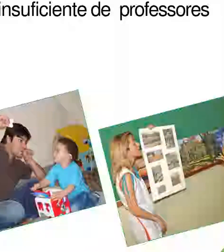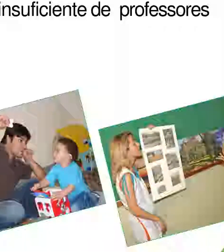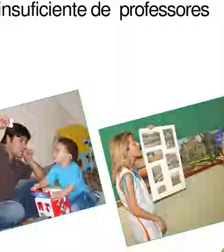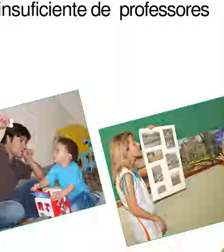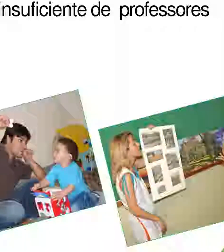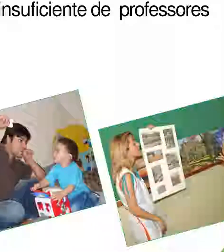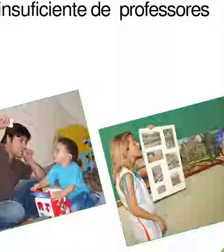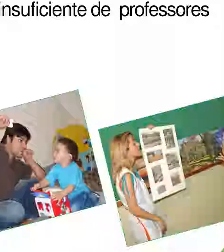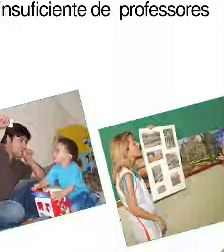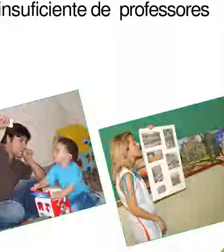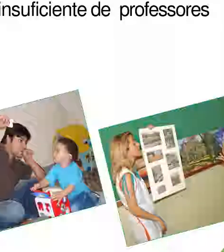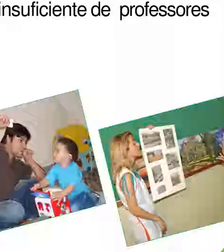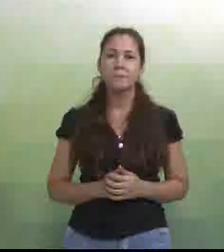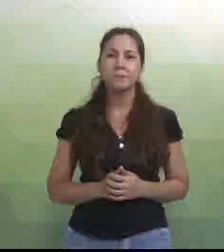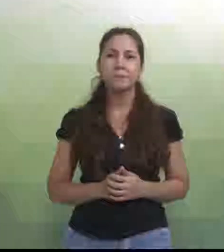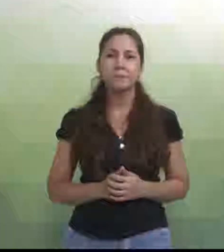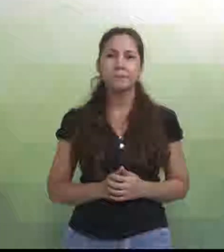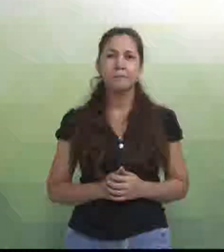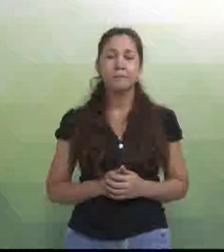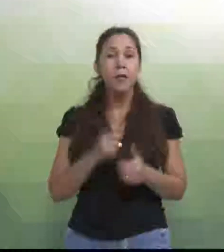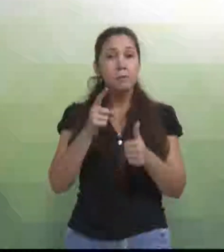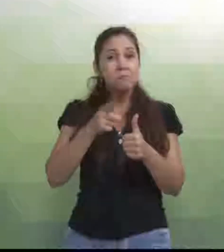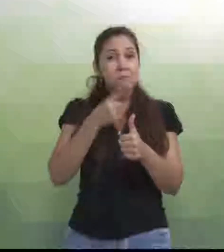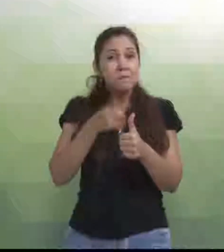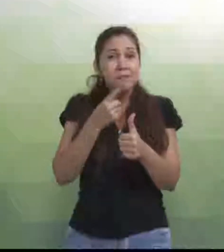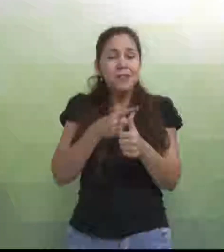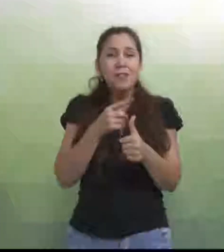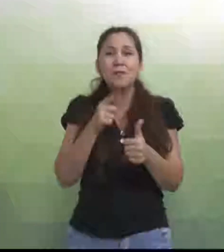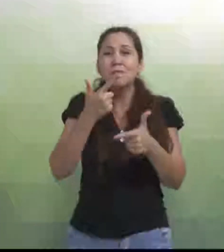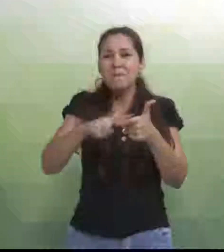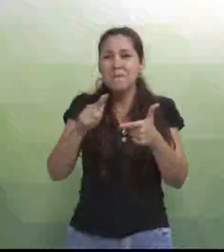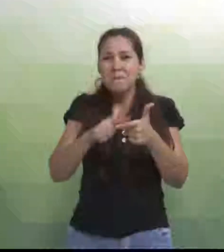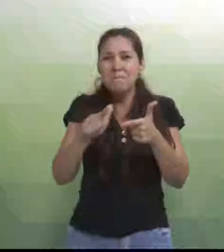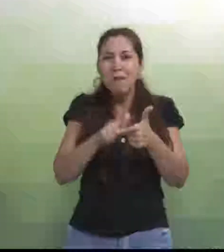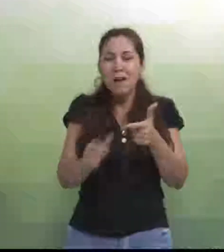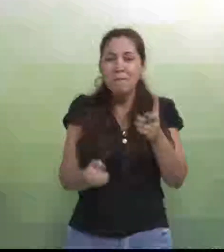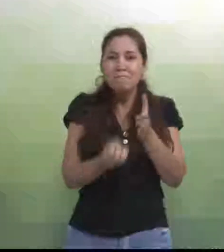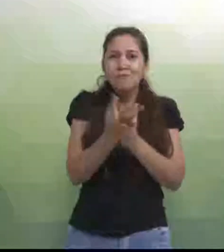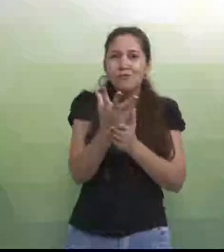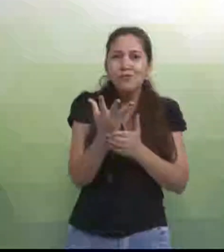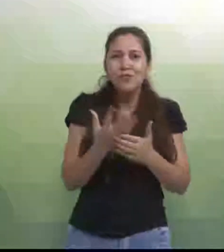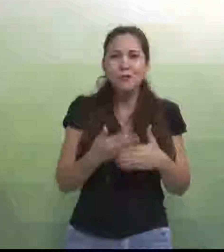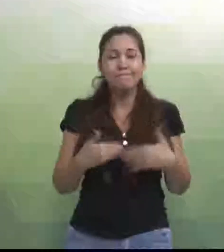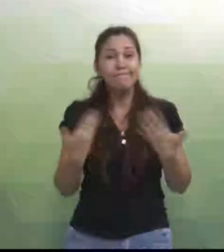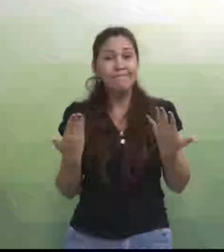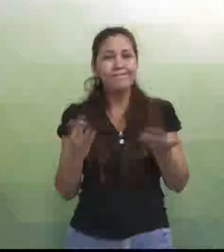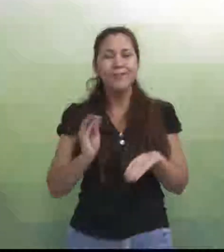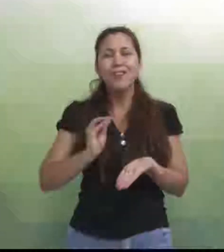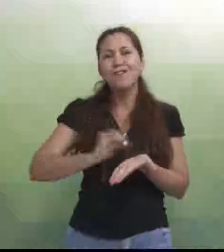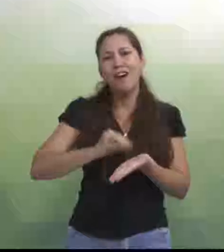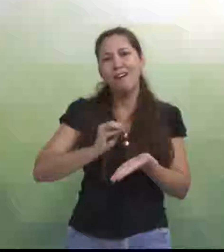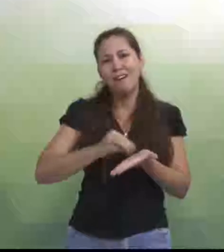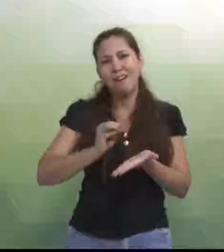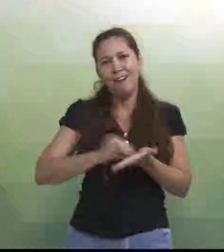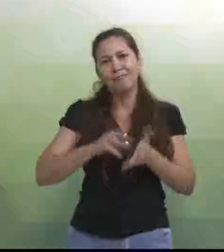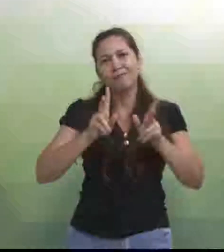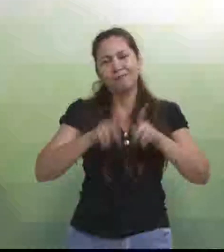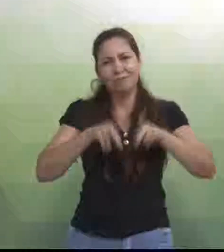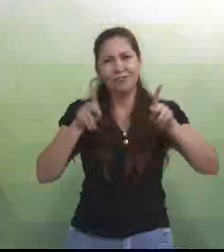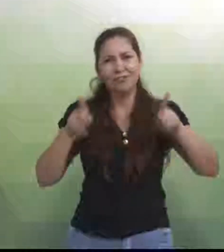Primeiro, o primeiro problema que surgiu diz respeito à falta de professores de Libras. E por